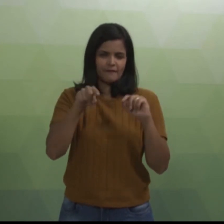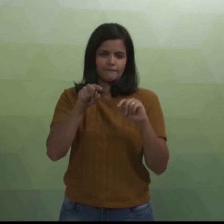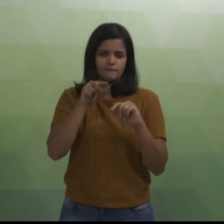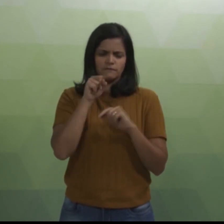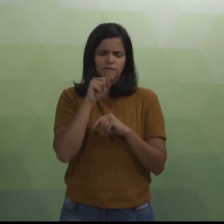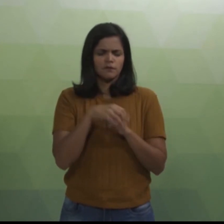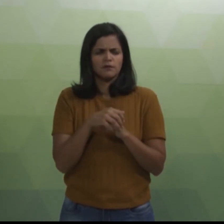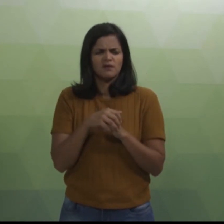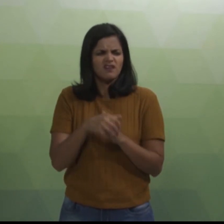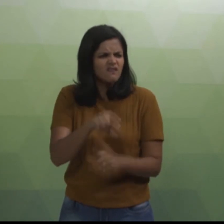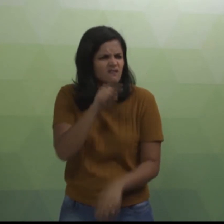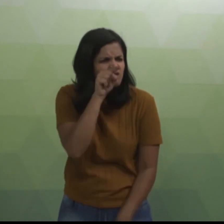Viram o slide?